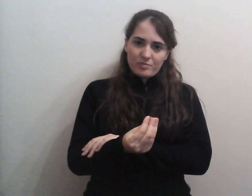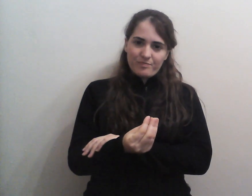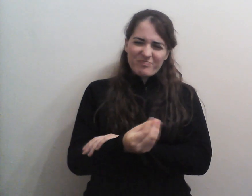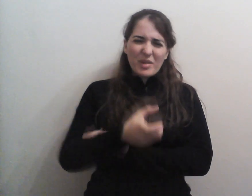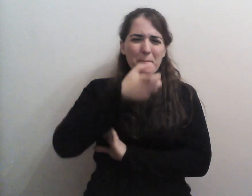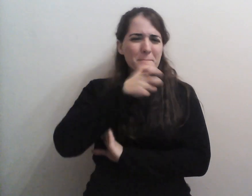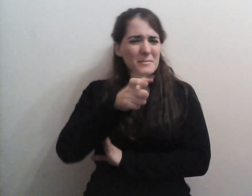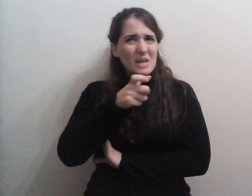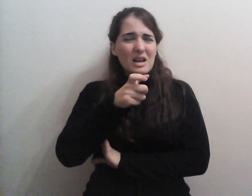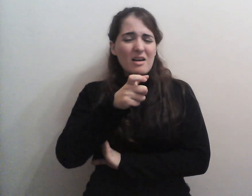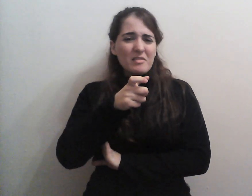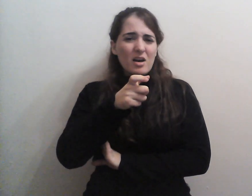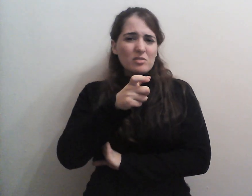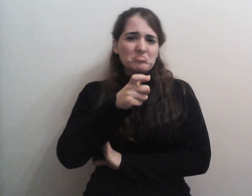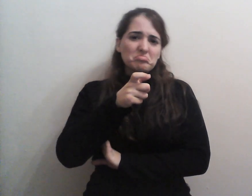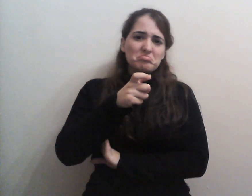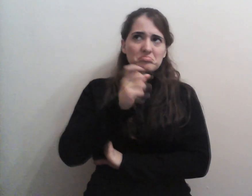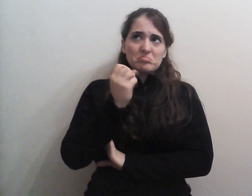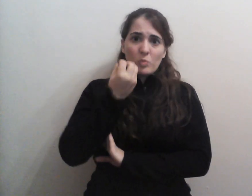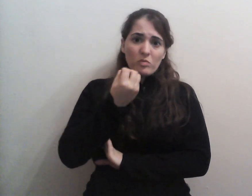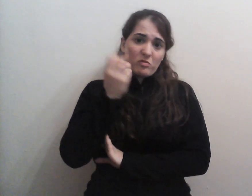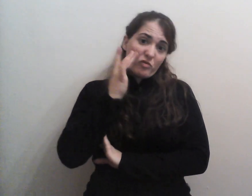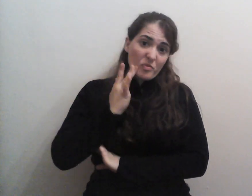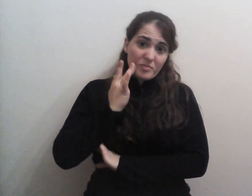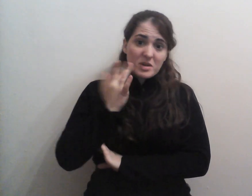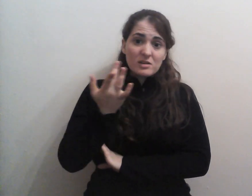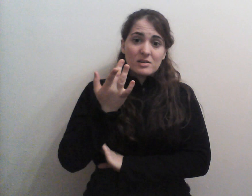regeneración, nacer de nuevo, nacer por segunda vez.